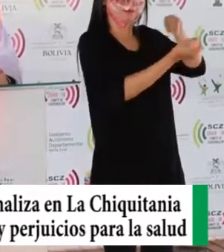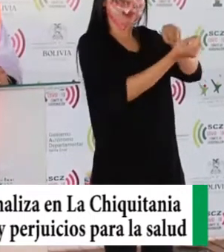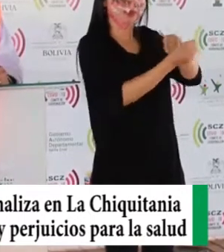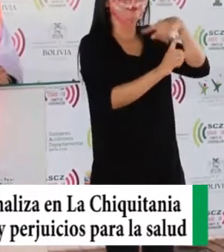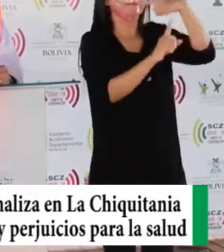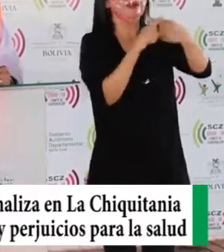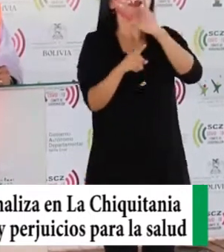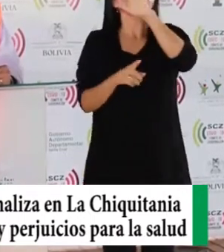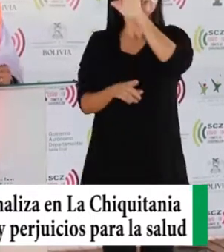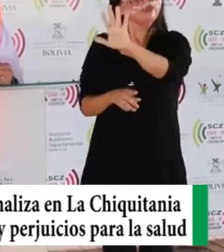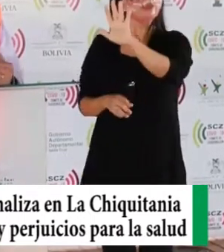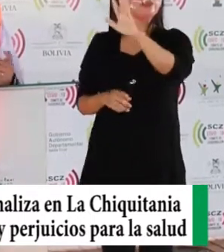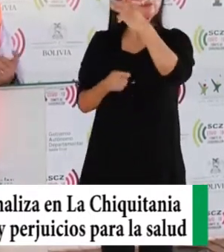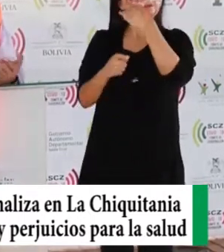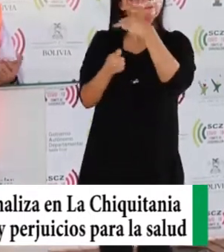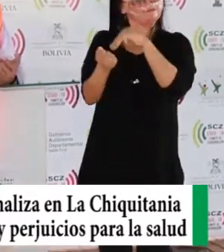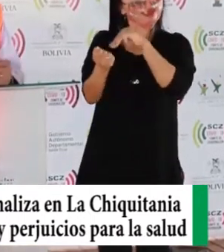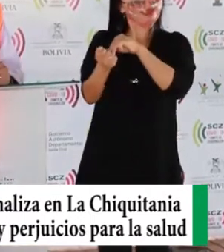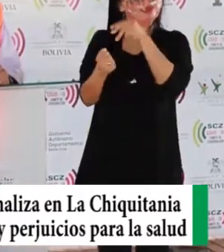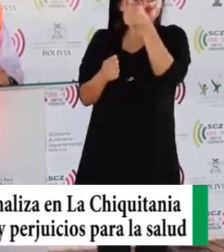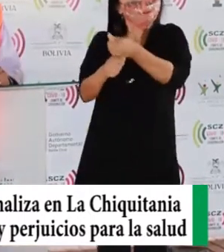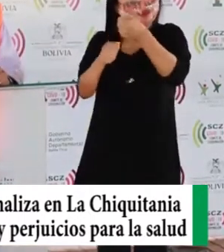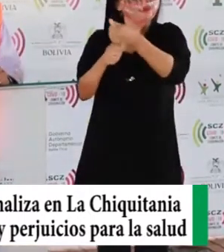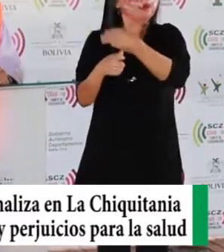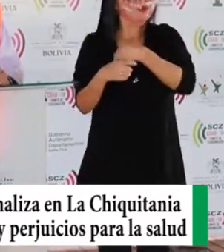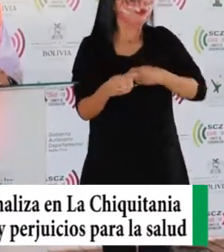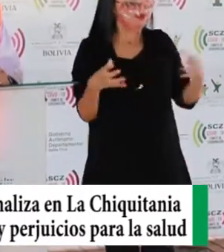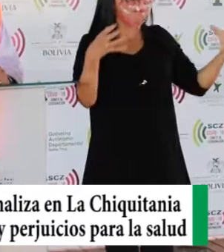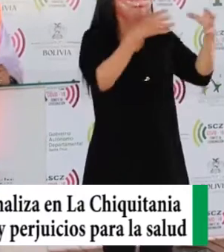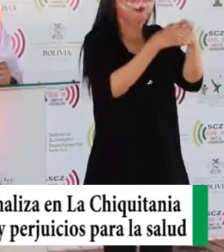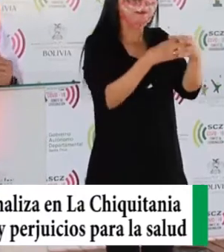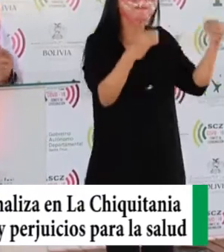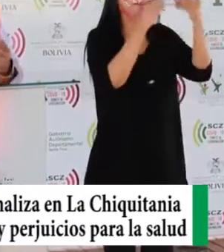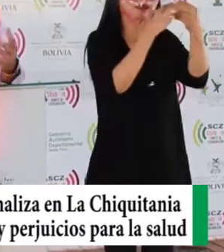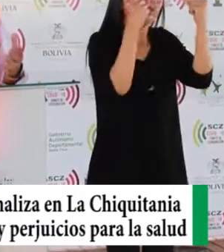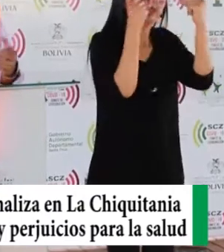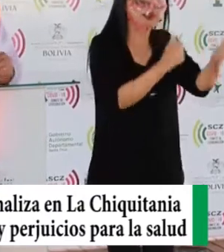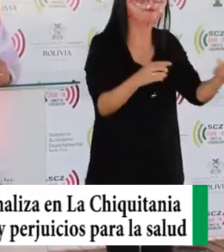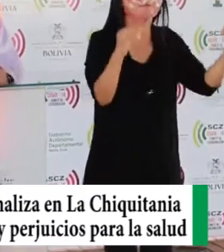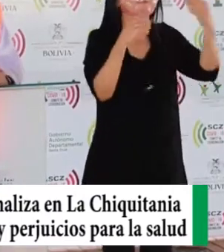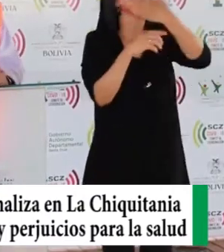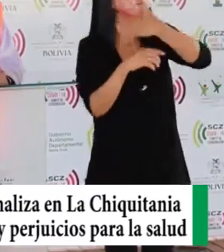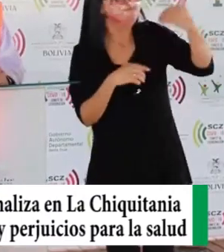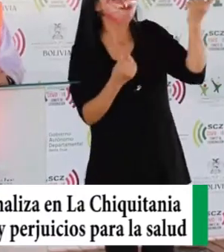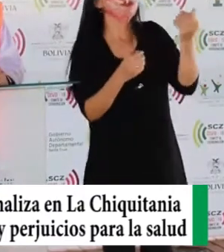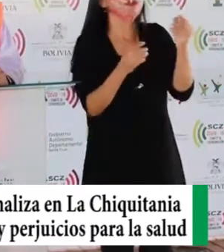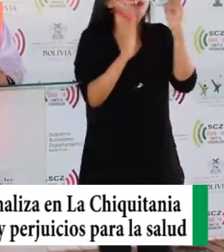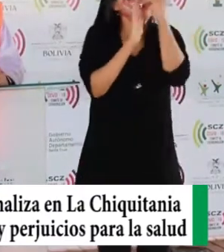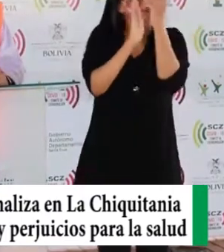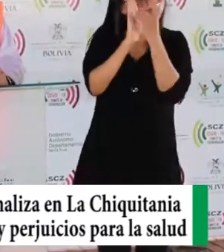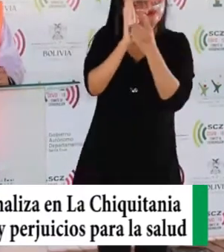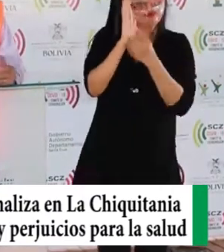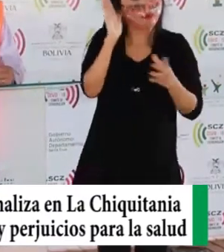poder dar una mejor atención y que sea de manera más rápida y de manera más